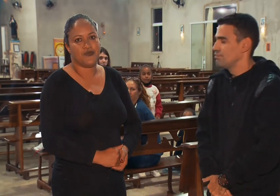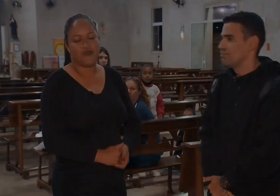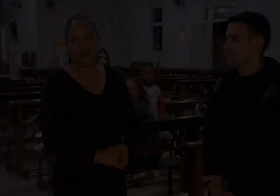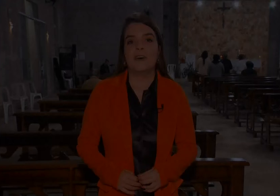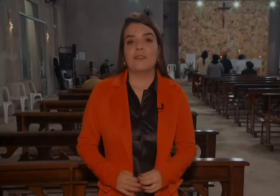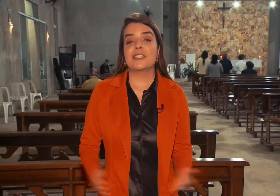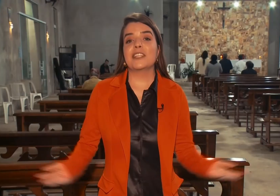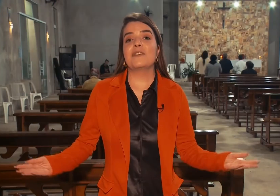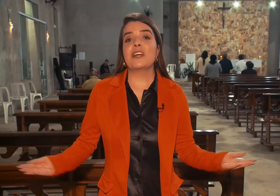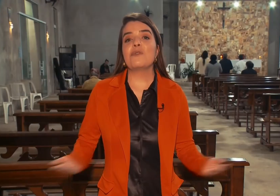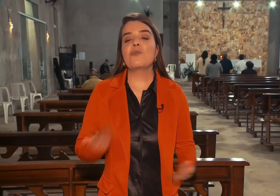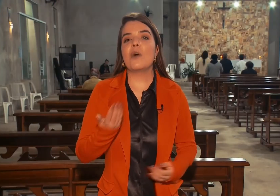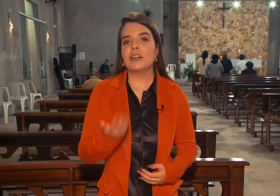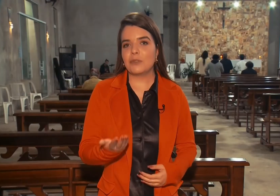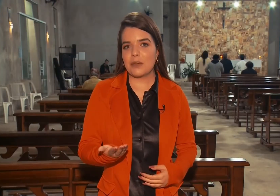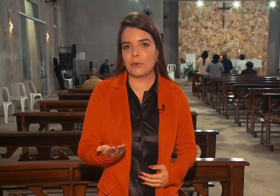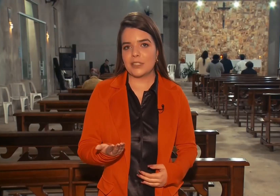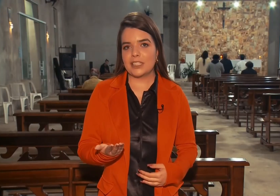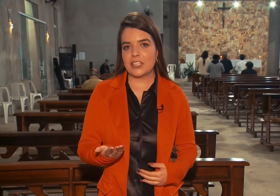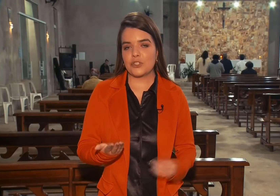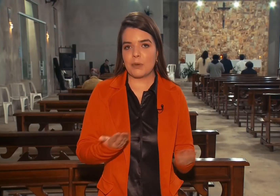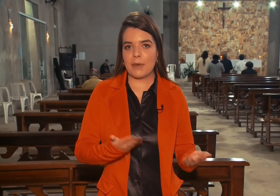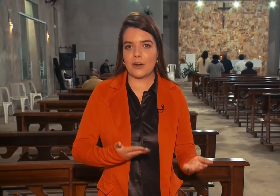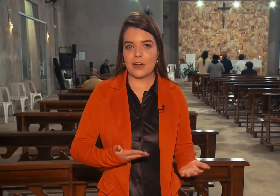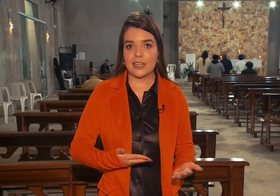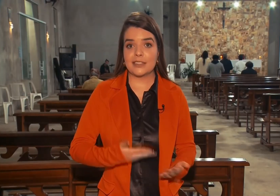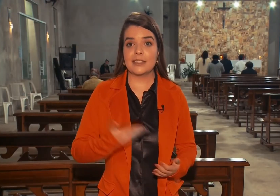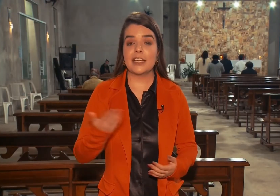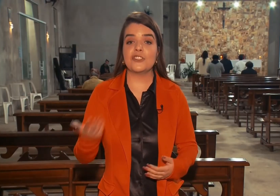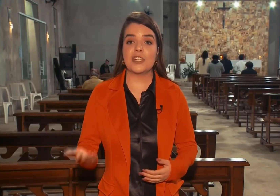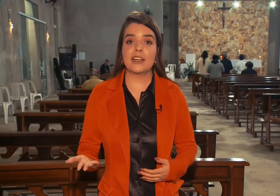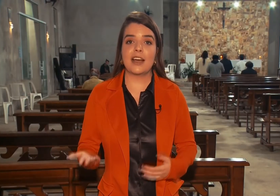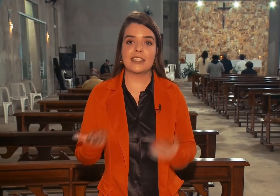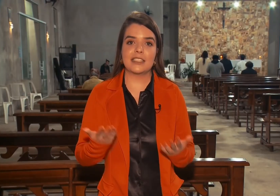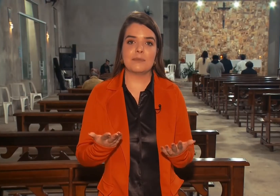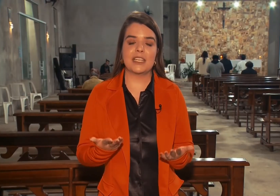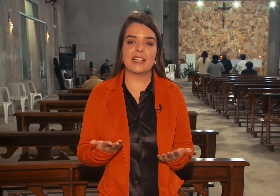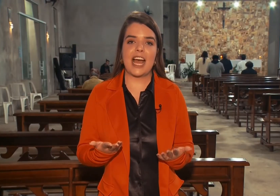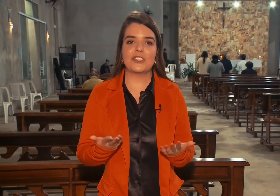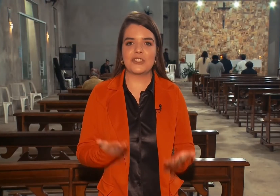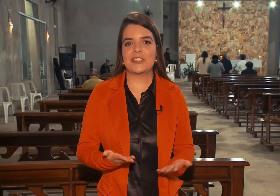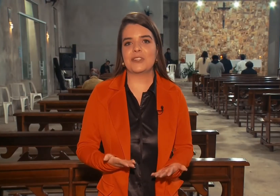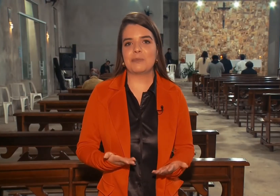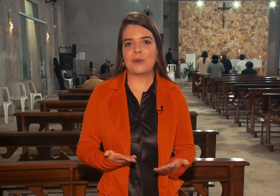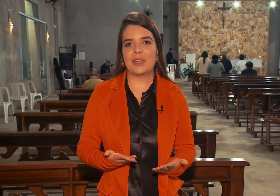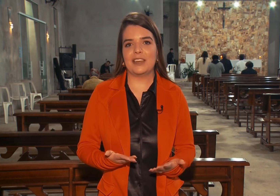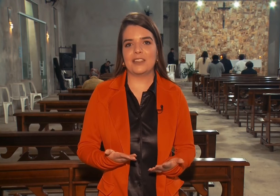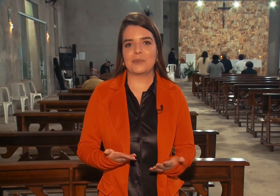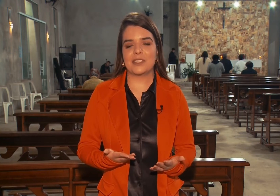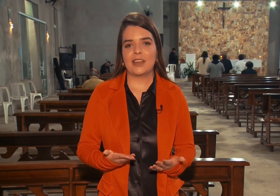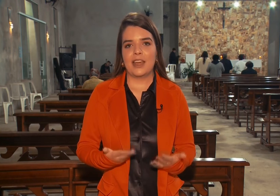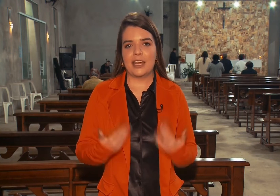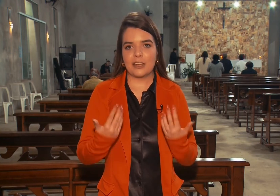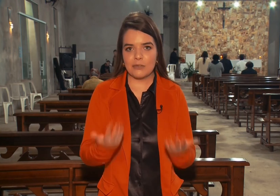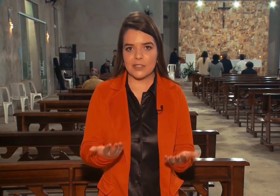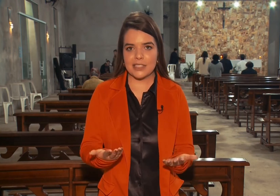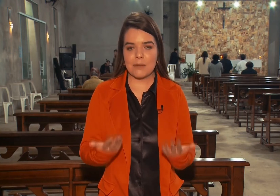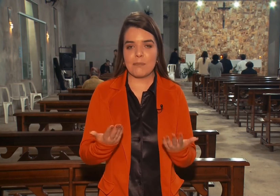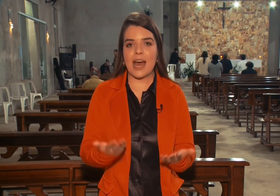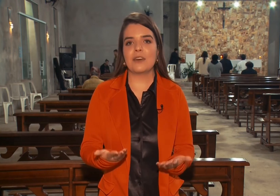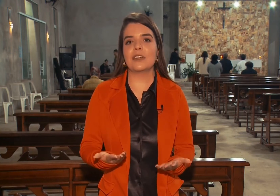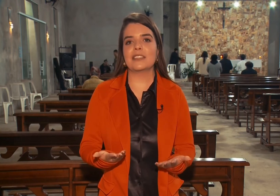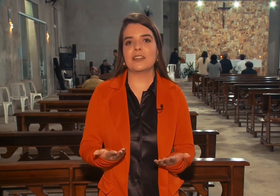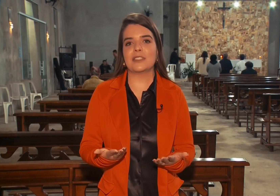Deus. Vocês viram o quanto é importante uma paróquia que se dedica à acessibilidade de seus paroquianos? Então